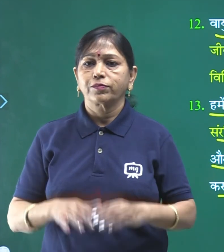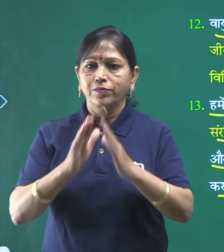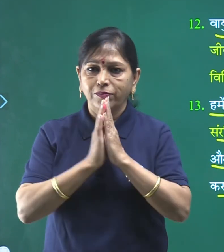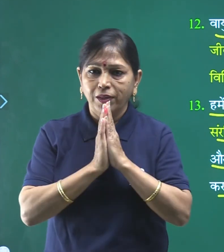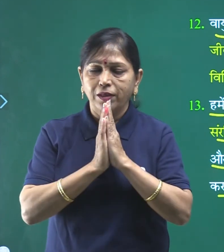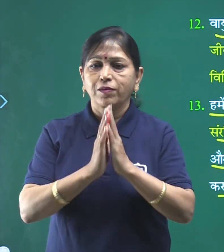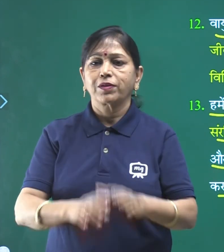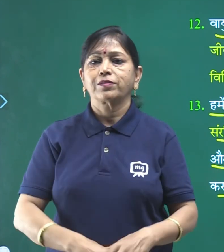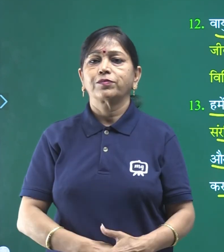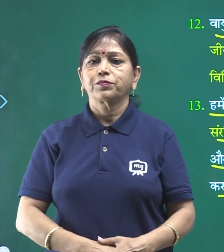धन्यवाद जी